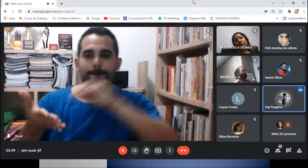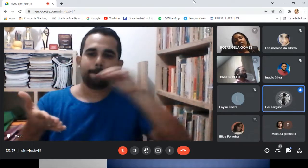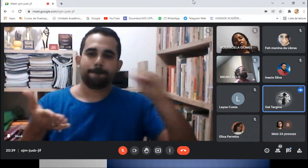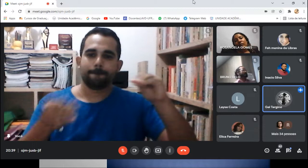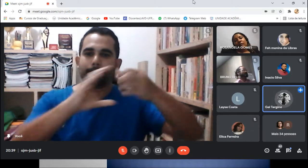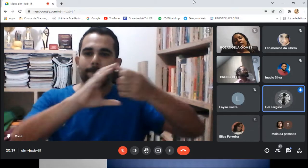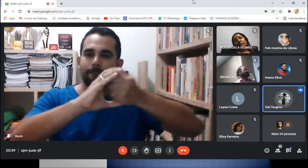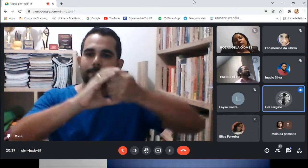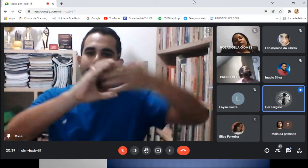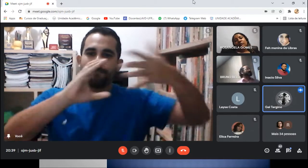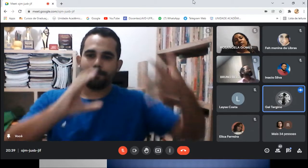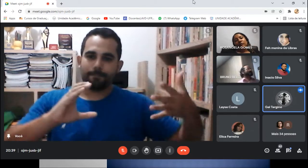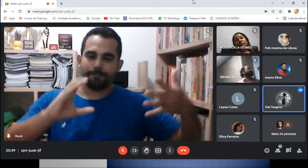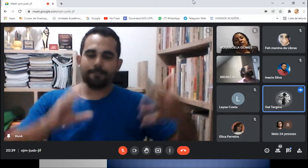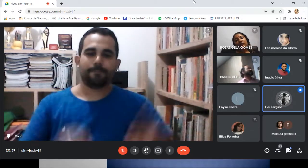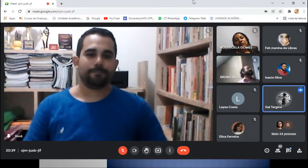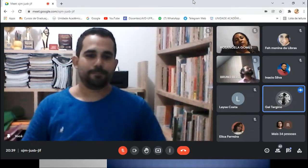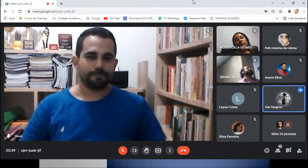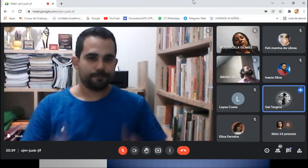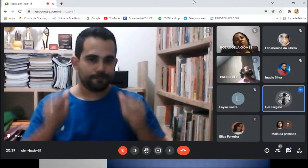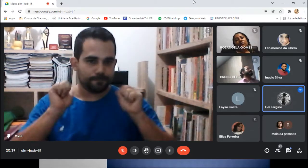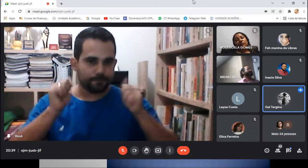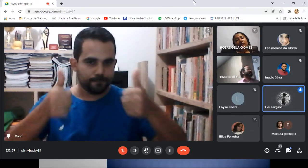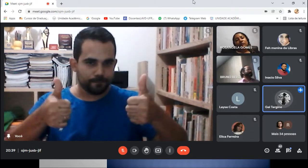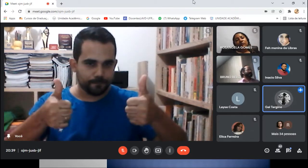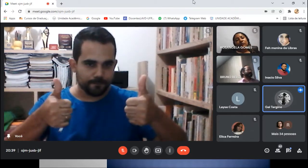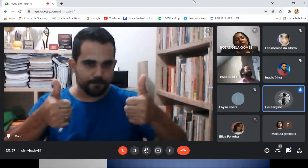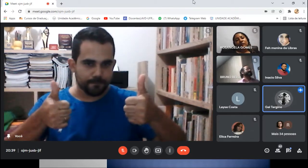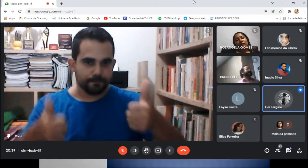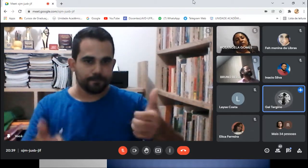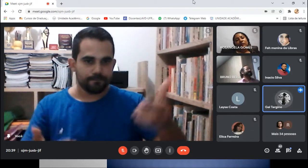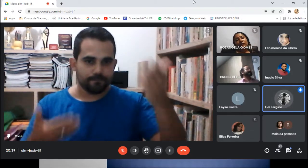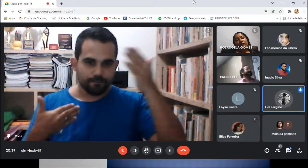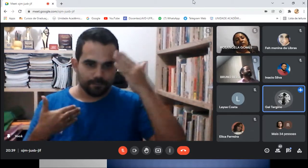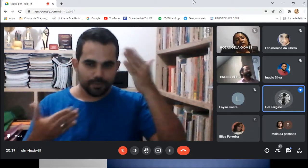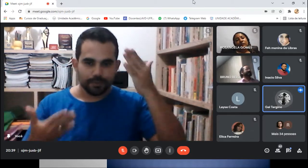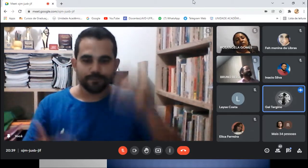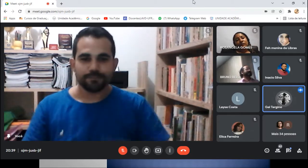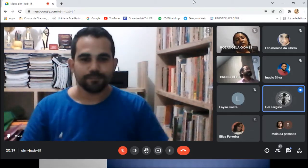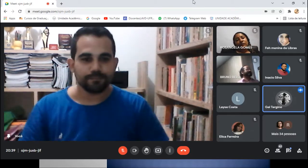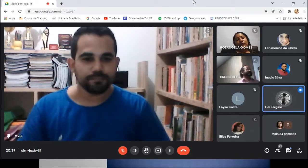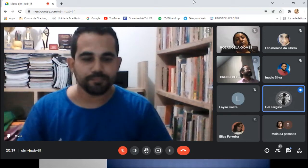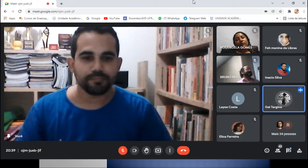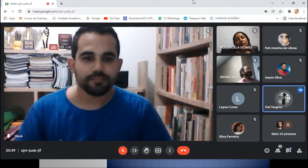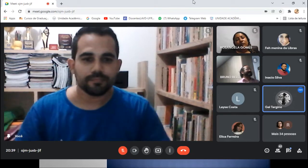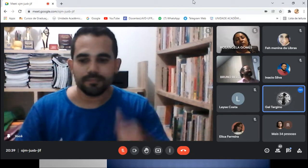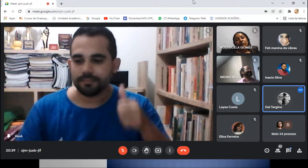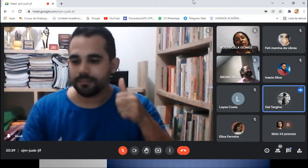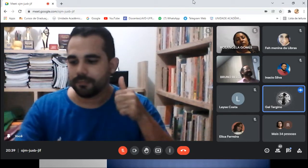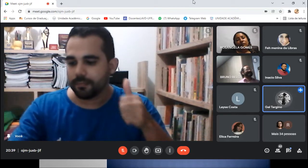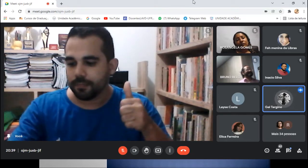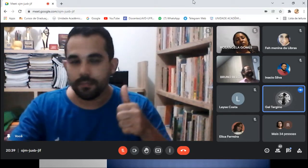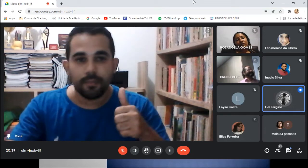que leiam, né, esse artigo, para poder perceber quais são as características de cada um, tá certo? Muito